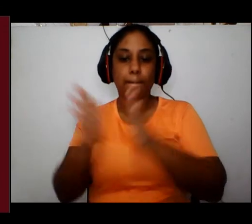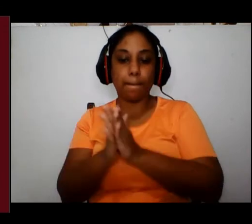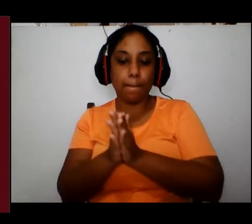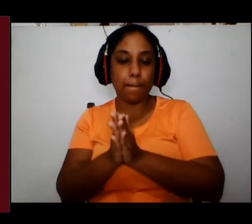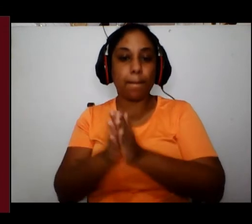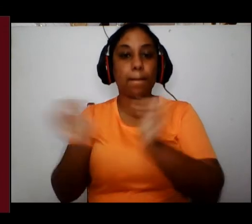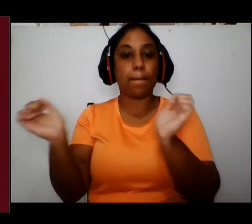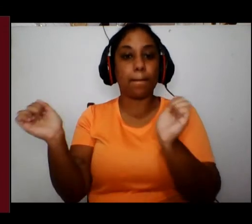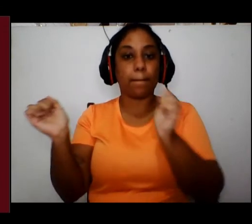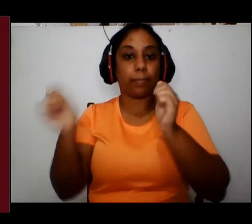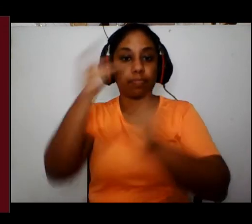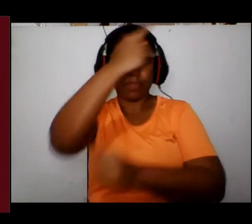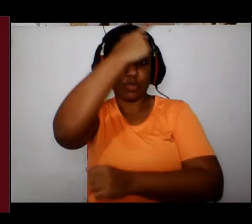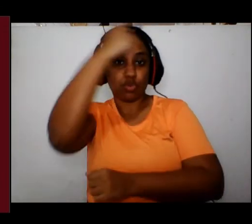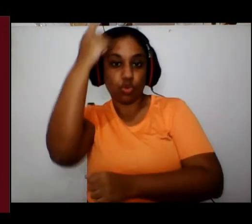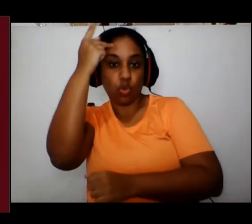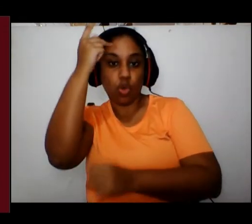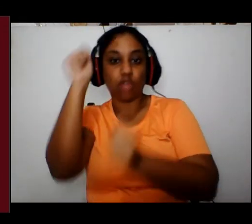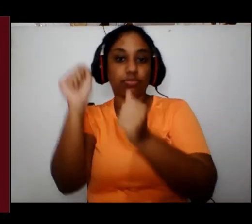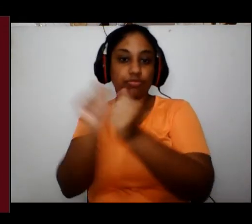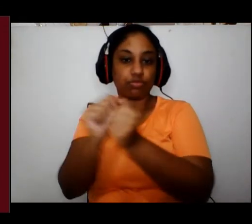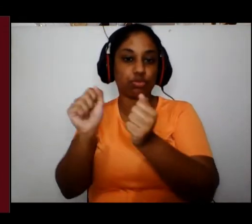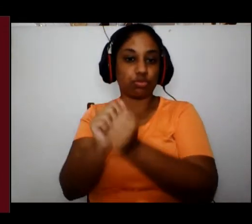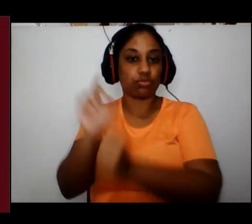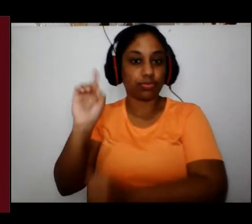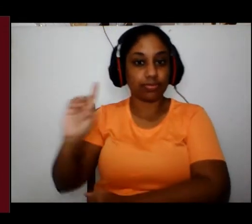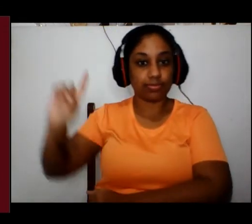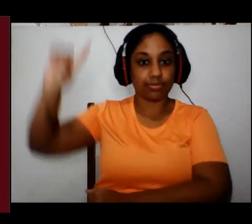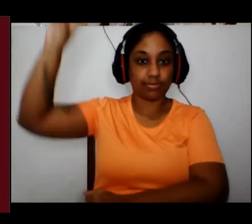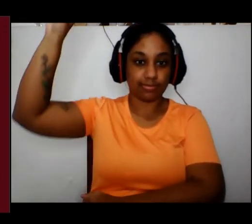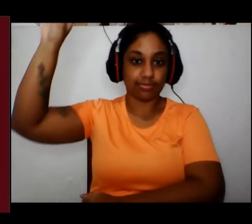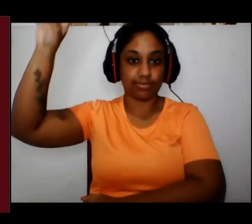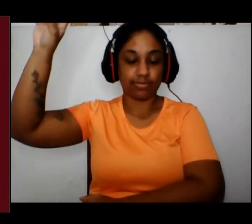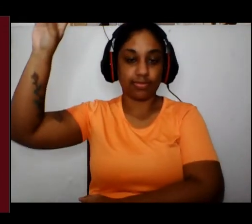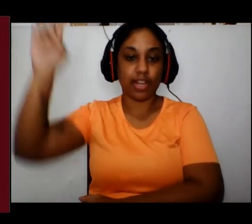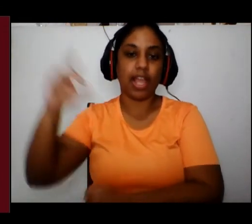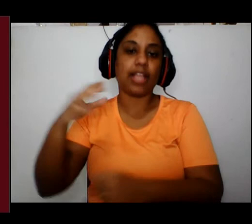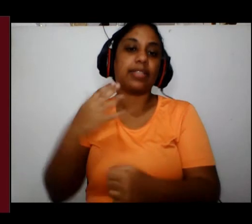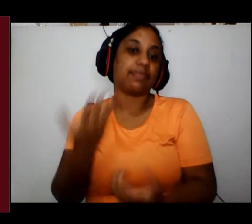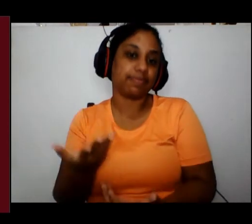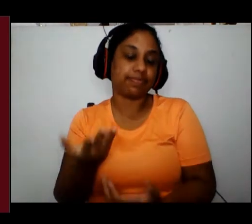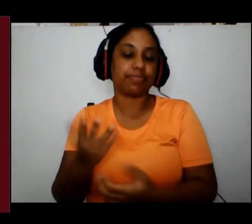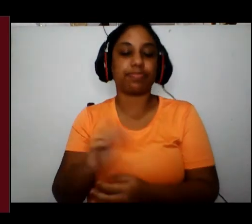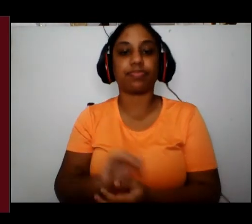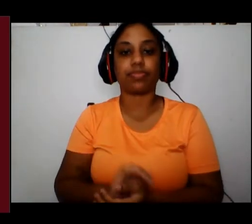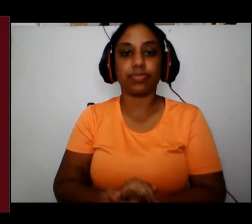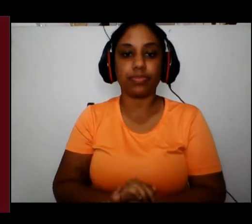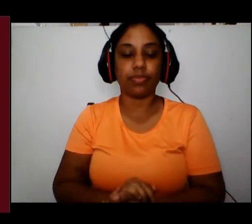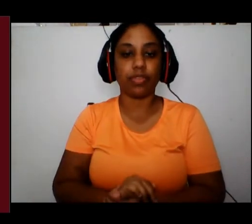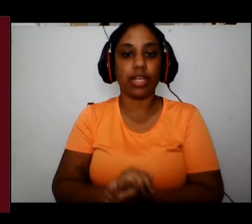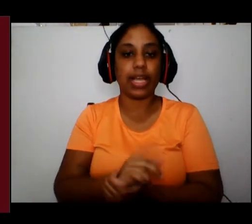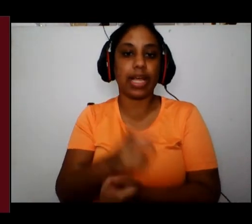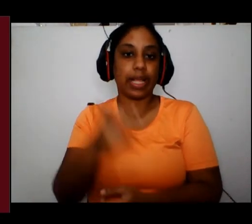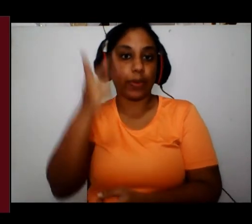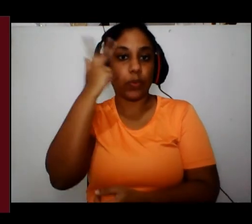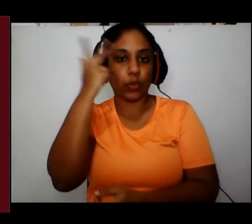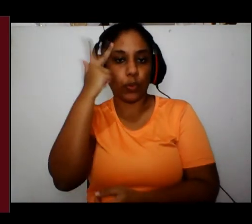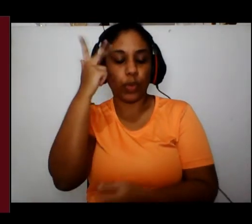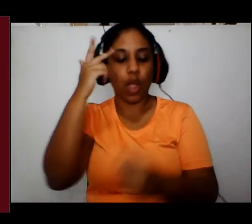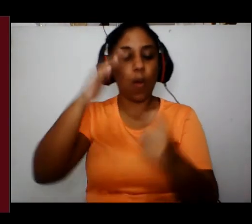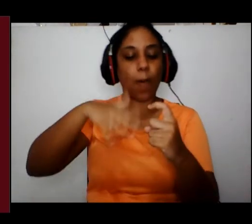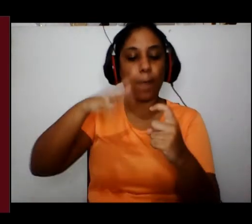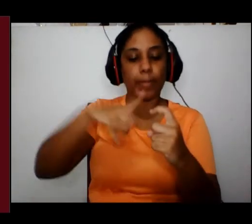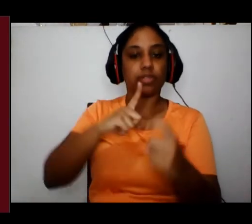semideus. Eu falei anteriormente que é muito comum nos mitos nós vermos personagens sobrenaturais como